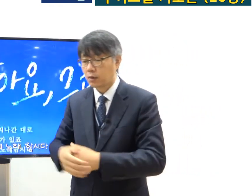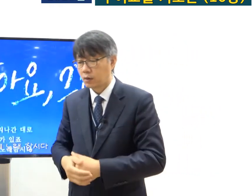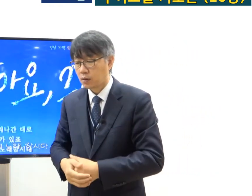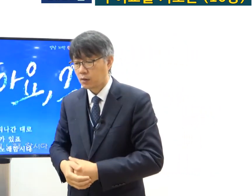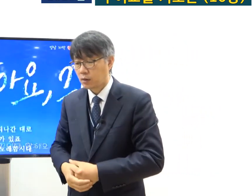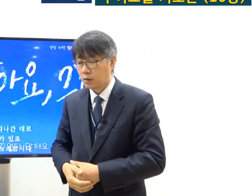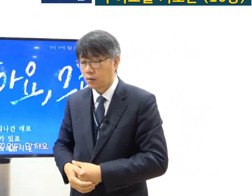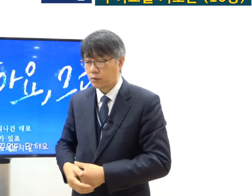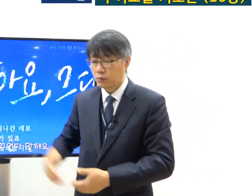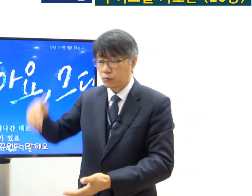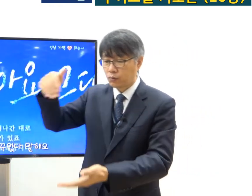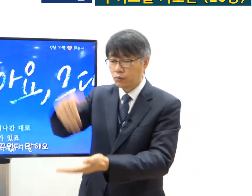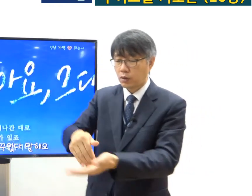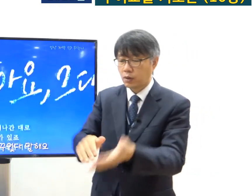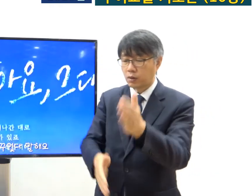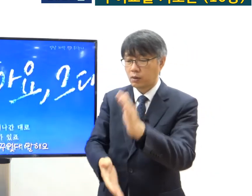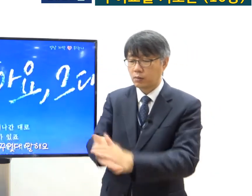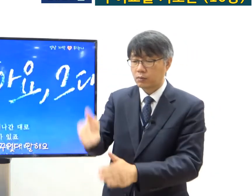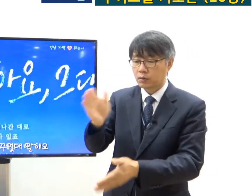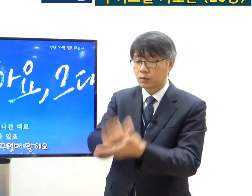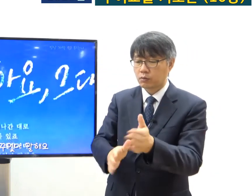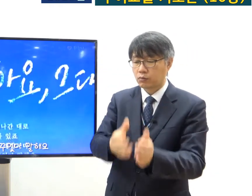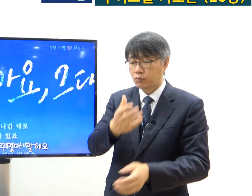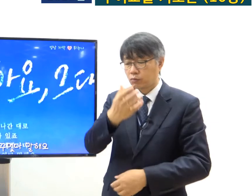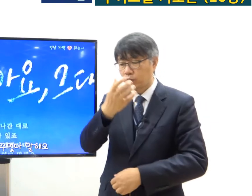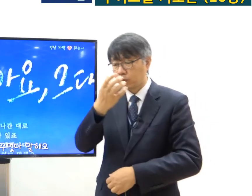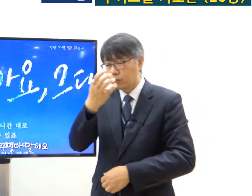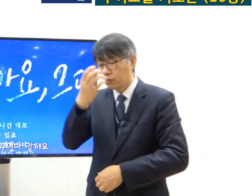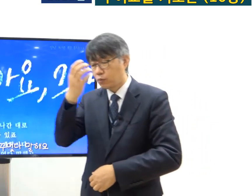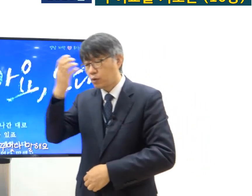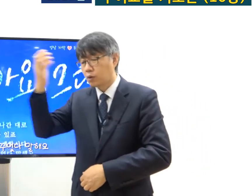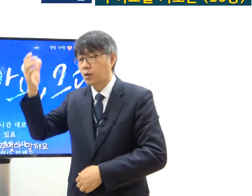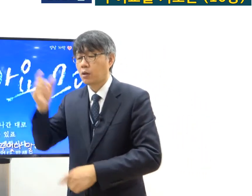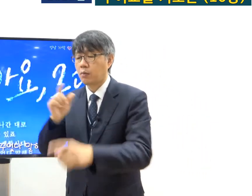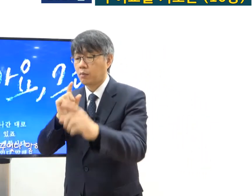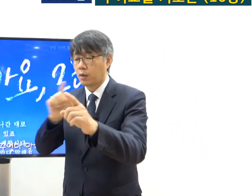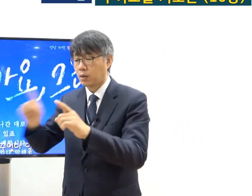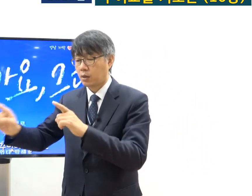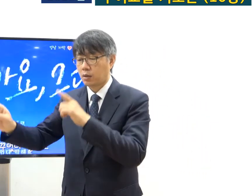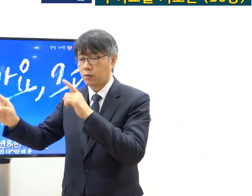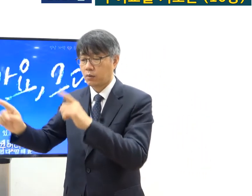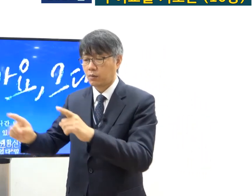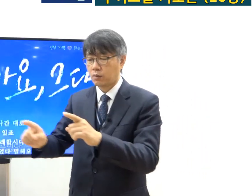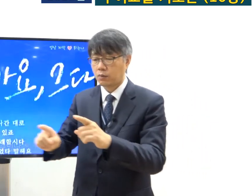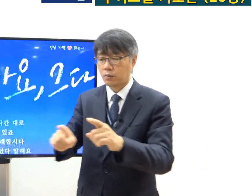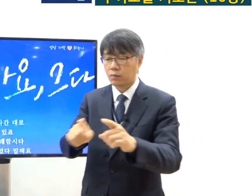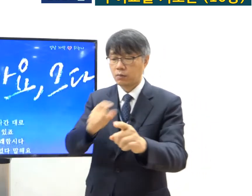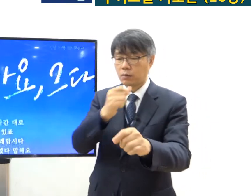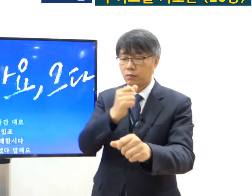노래합시다. 후회 없이 꿈을 꿨단 말이에요.